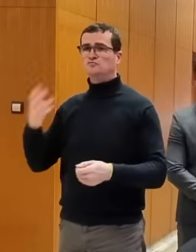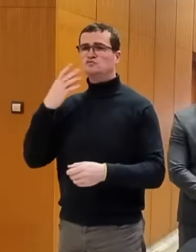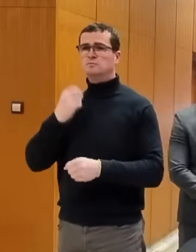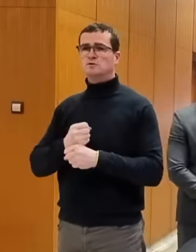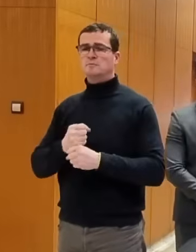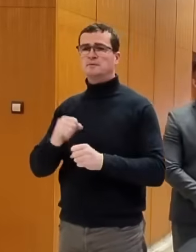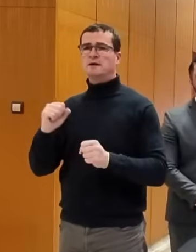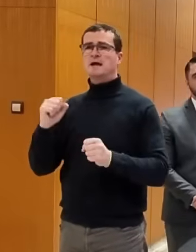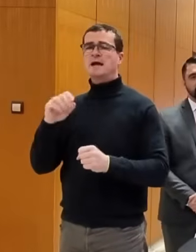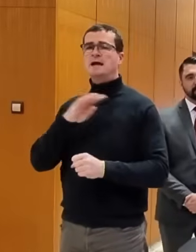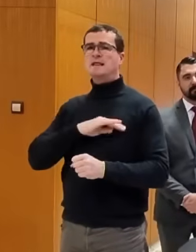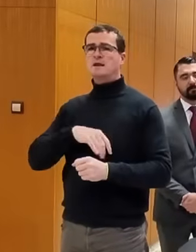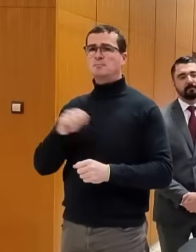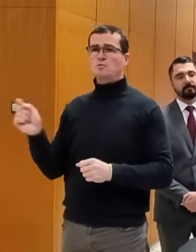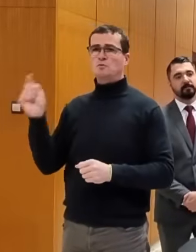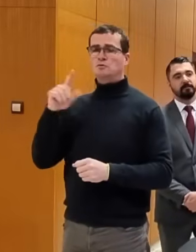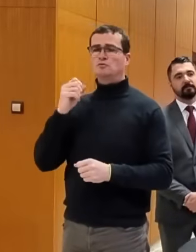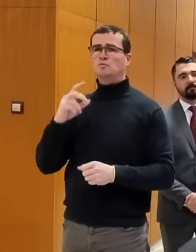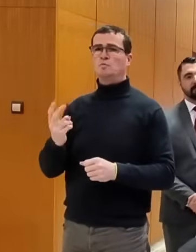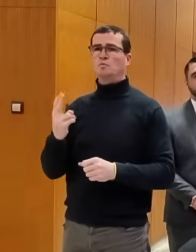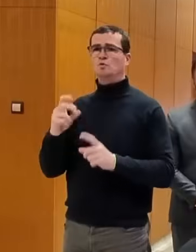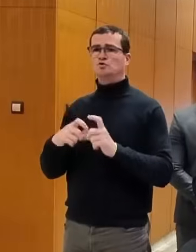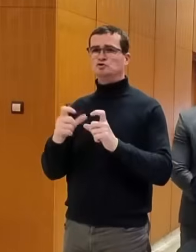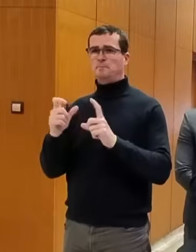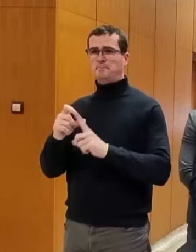odborne, potom môžeš to tí prokurátori UŠP.